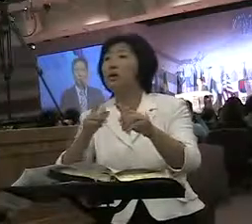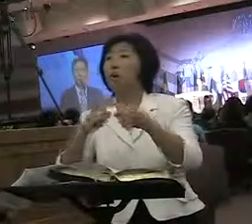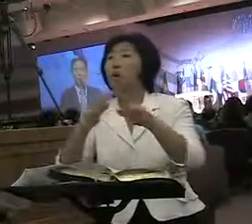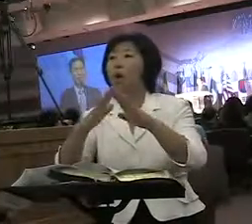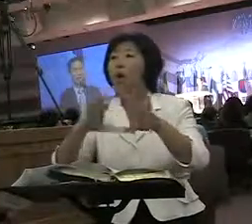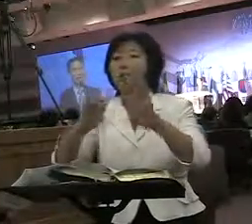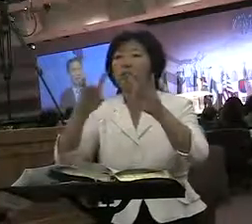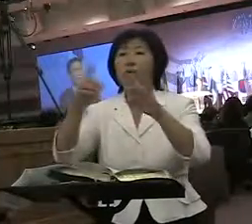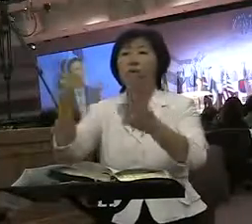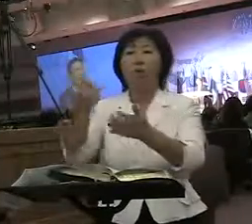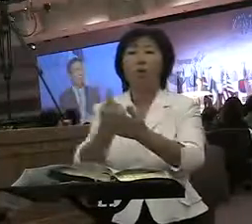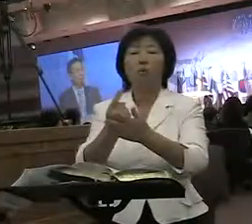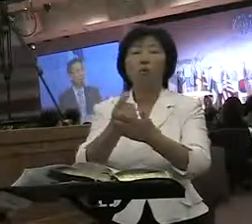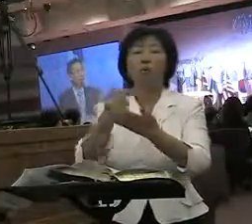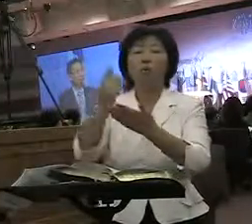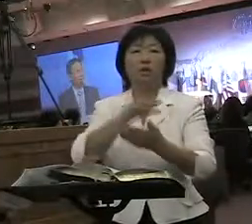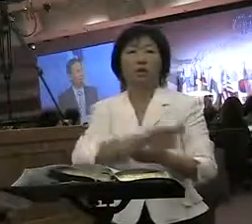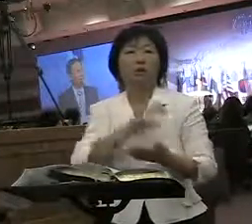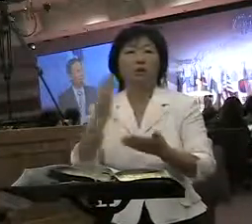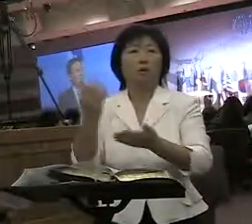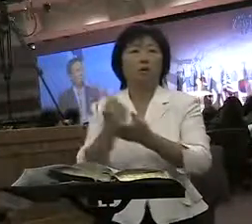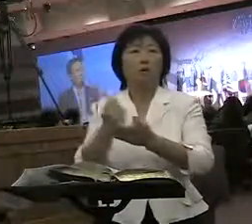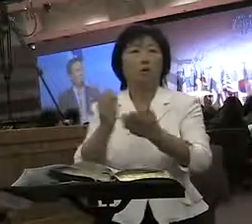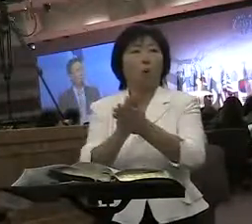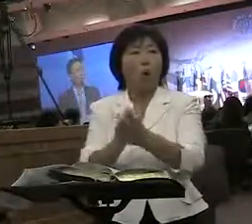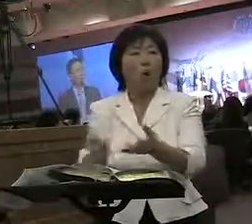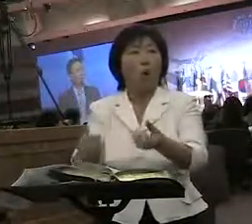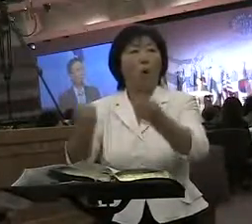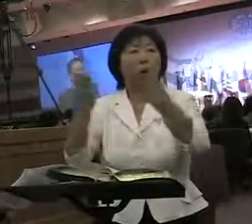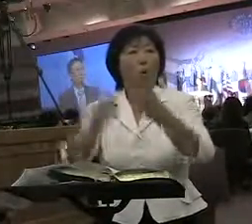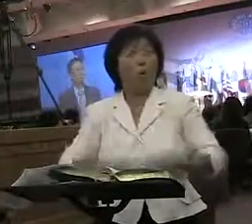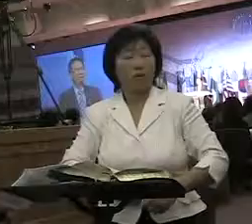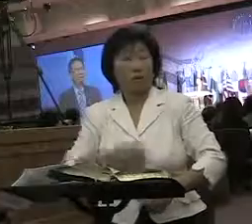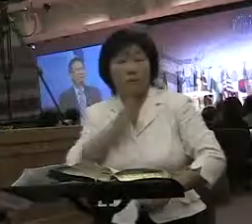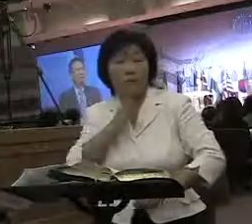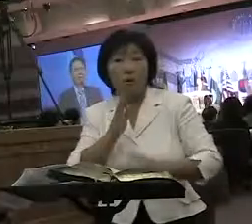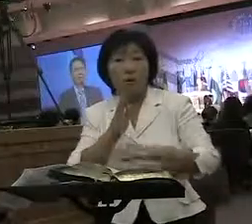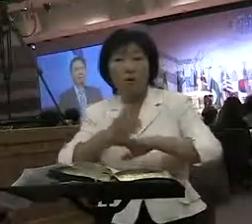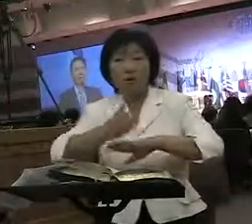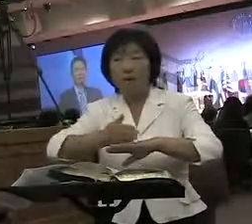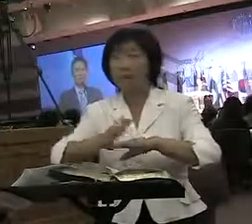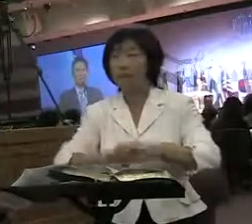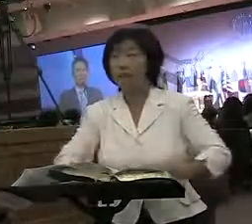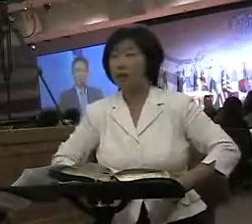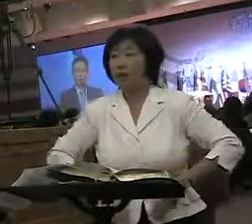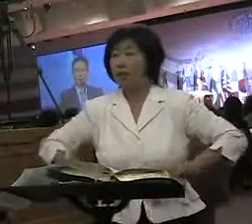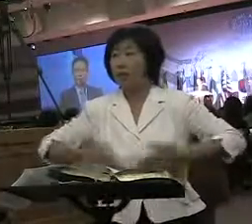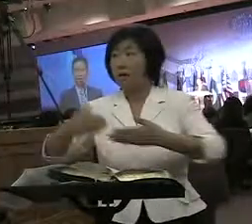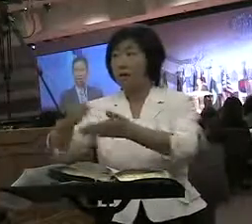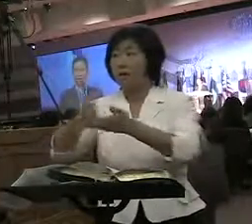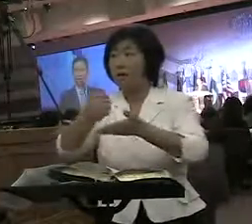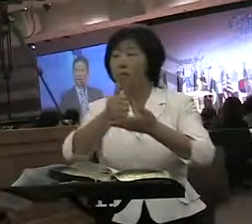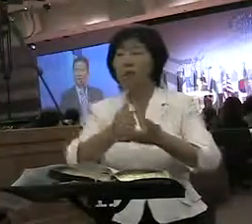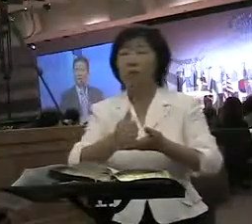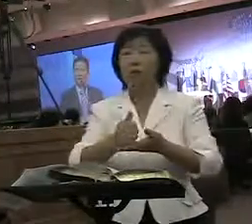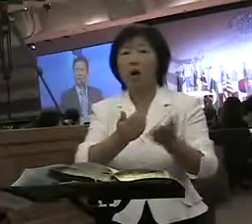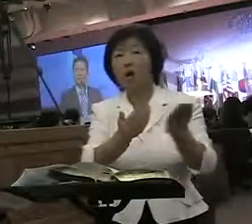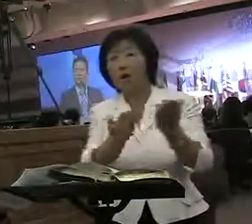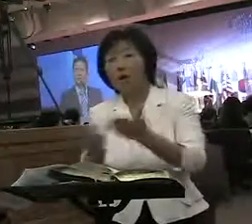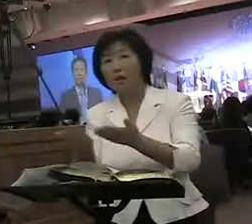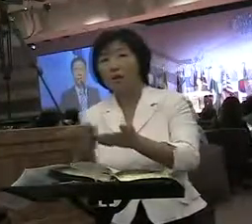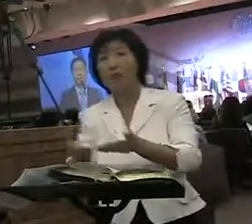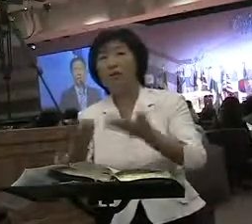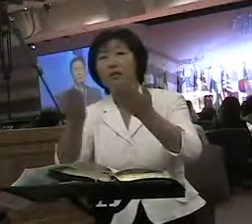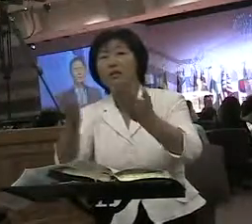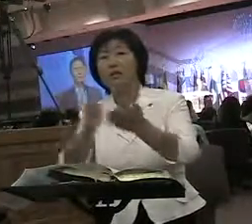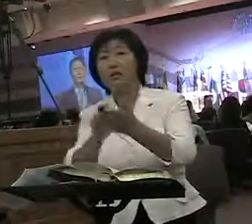분들 계시면 주님의 이름으로 환영합니다. 또 진심으로 감사합니다. 저희들이 따뜻이 영접하고 안내해 드리겠습니다.